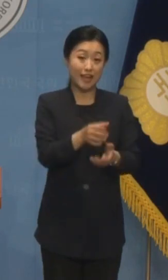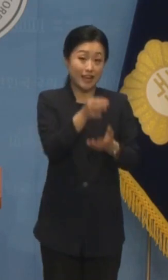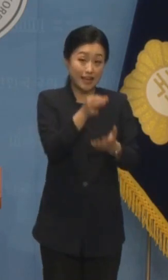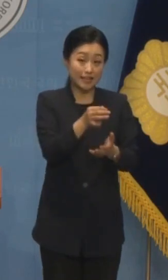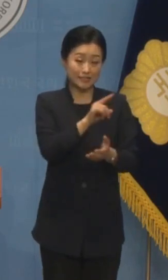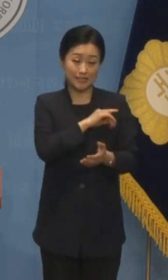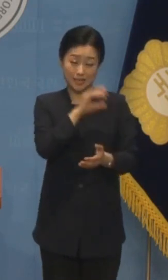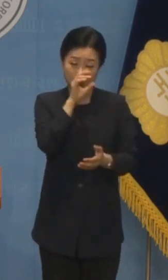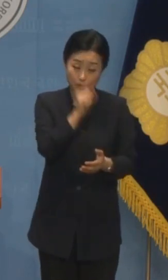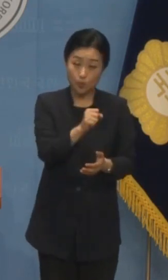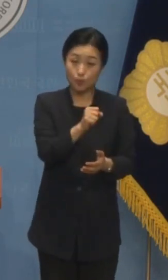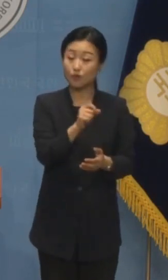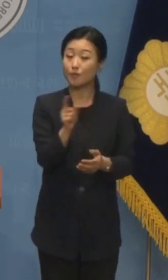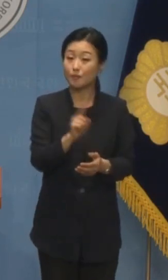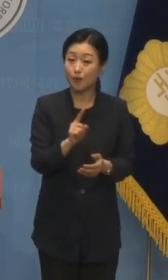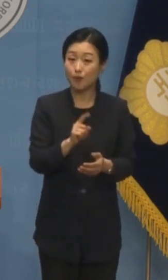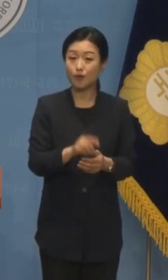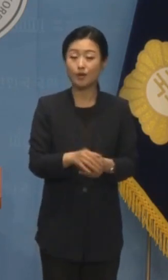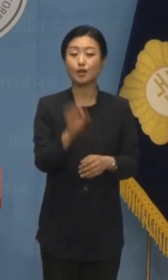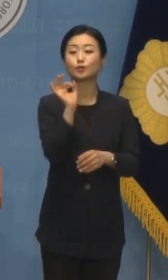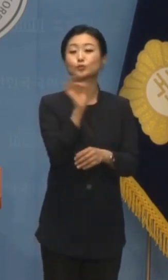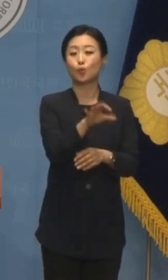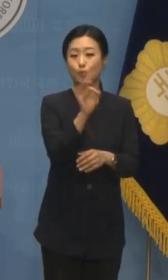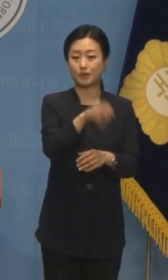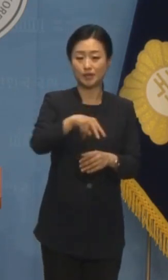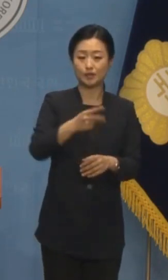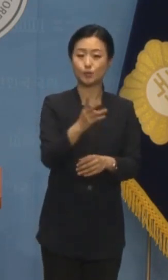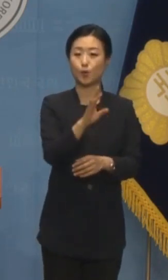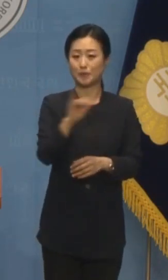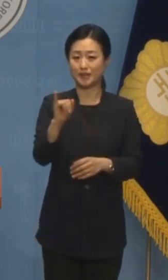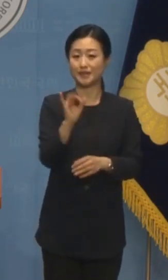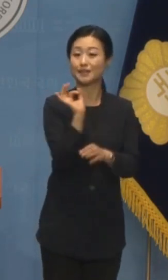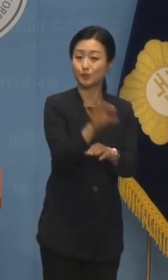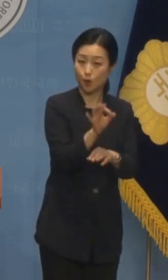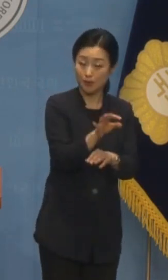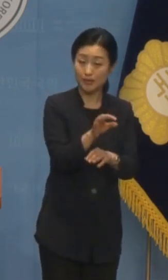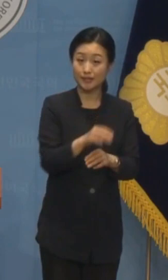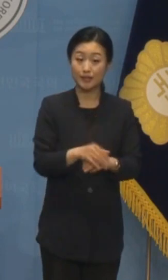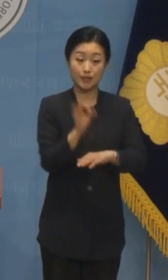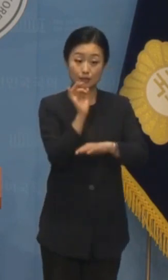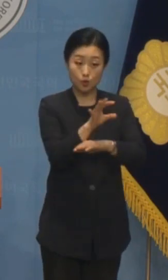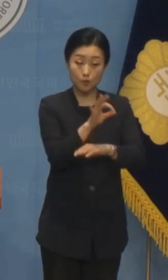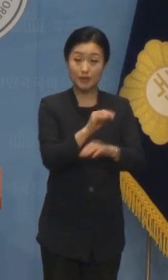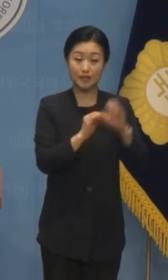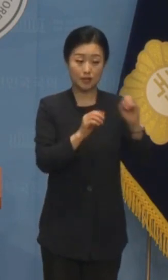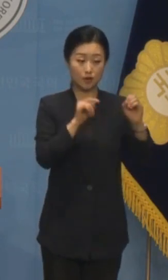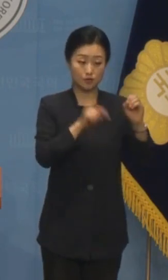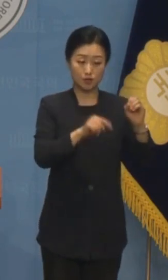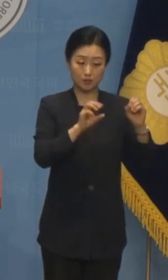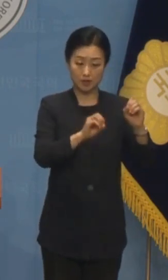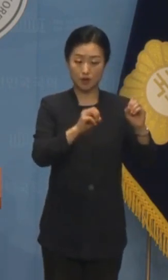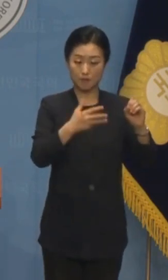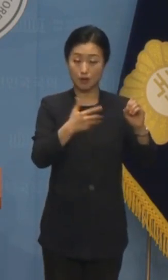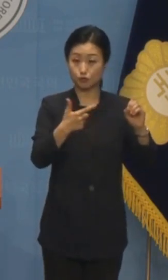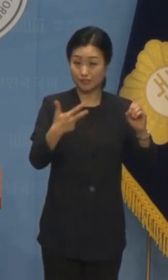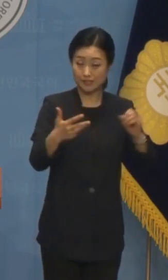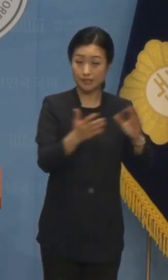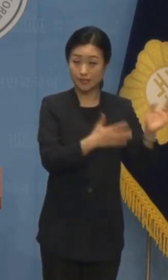가장 높은 최종 수요는 소비입니다. 소비의 부가가치 유발 계수는 0.867,